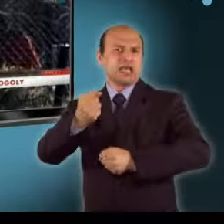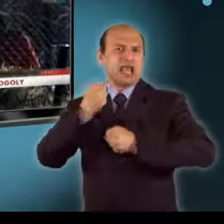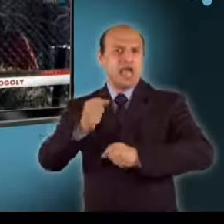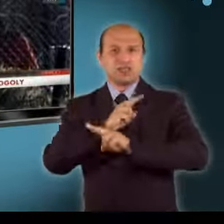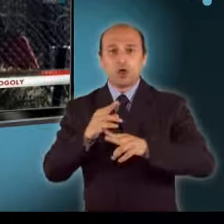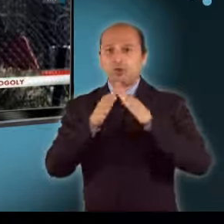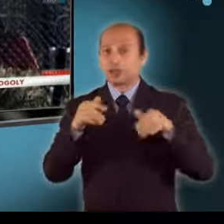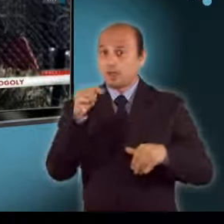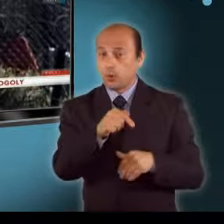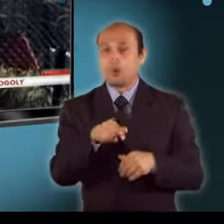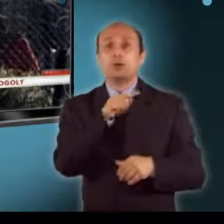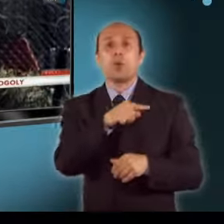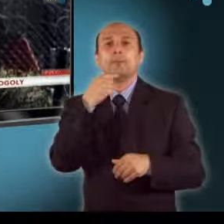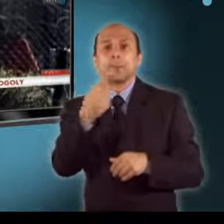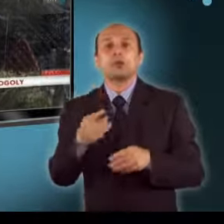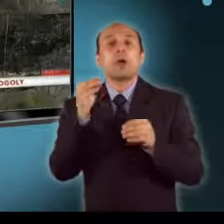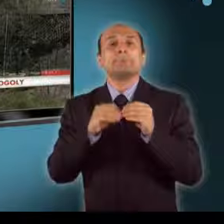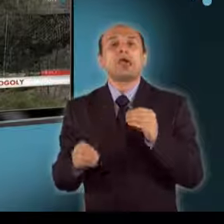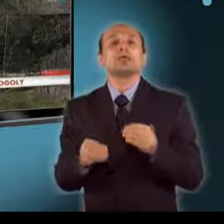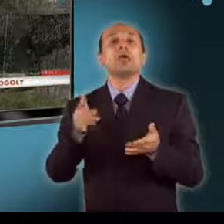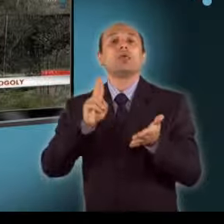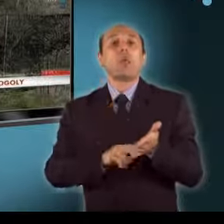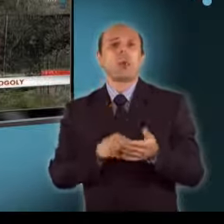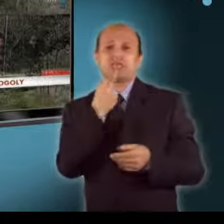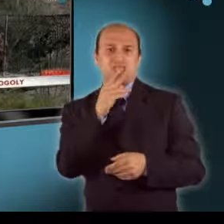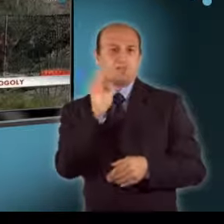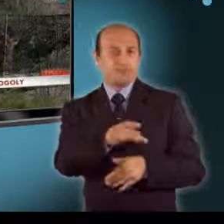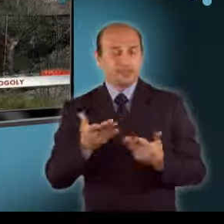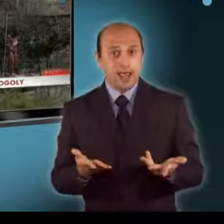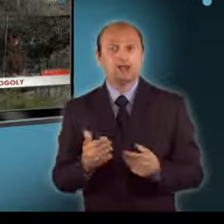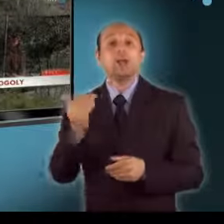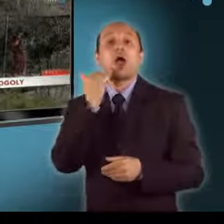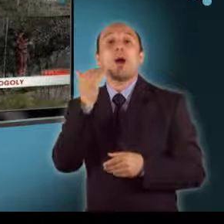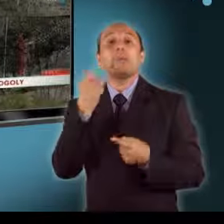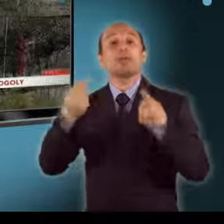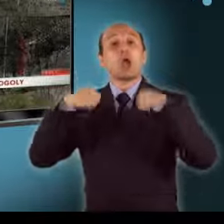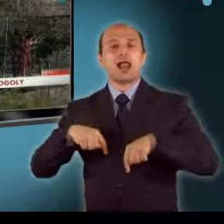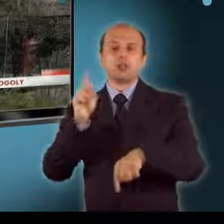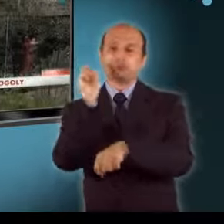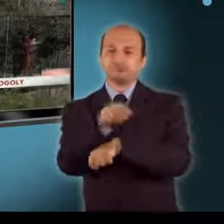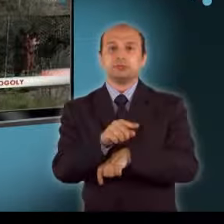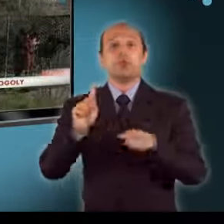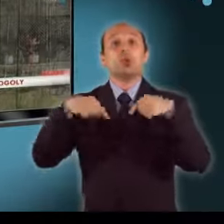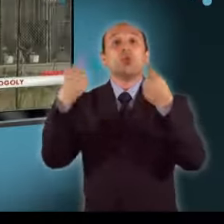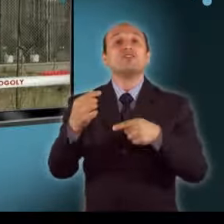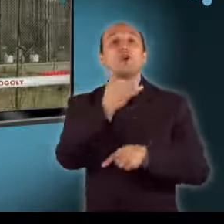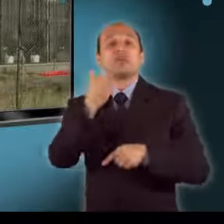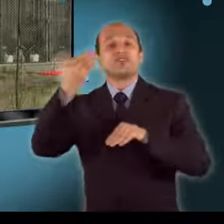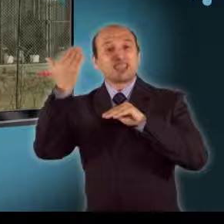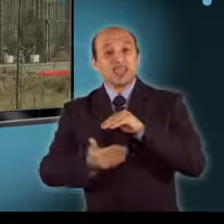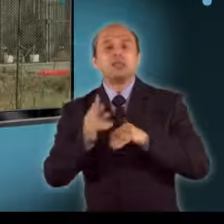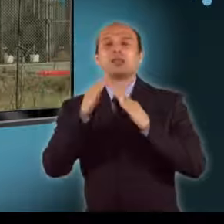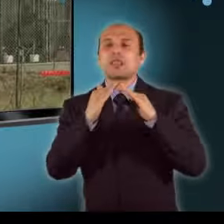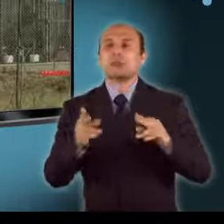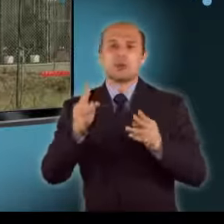táborban. Állításuk szerint azért, mert semmibe veszik a jogaikat. Barack Obama amerikai elnök elrendelte, hogy jövő év végéig számolják fel